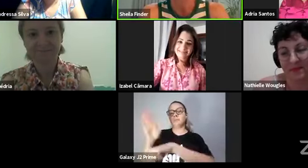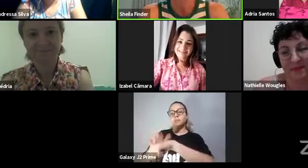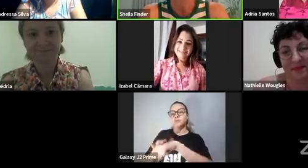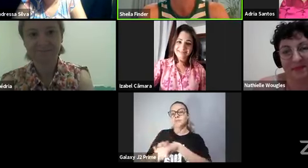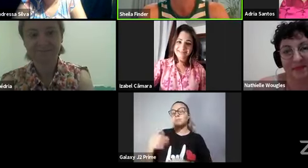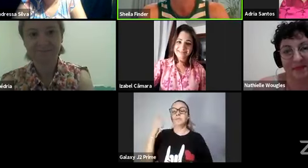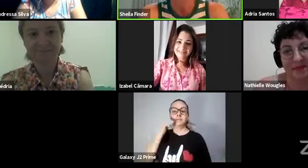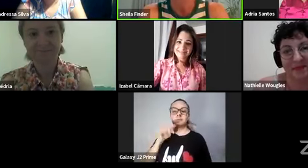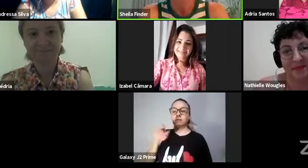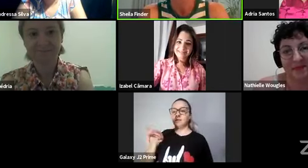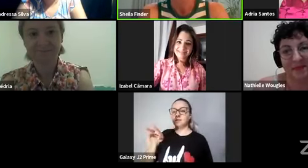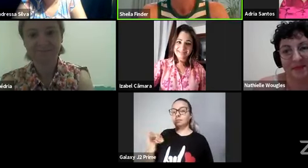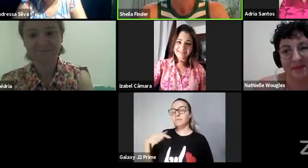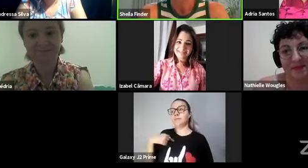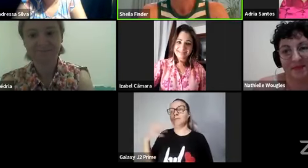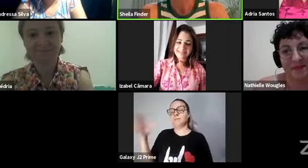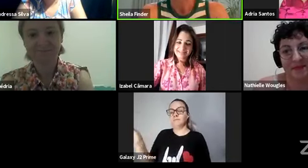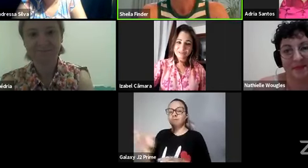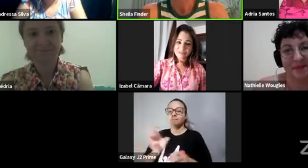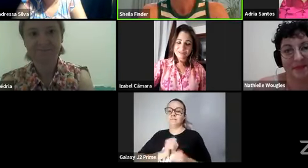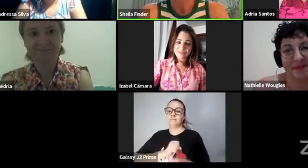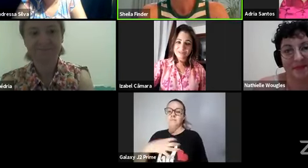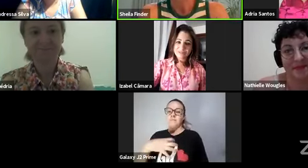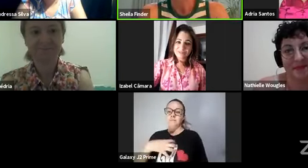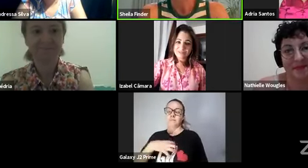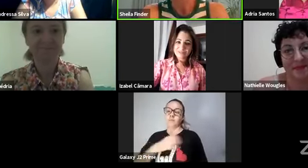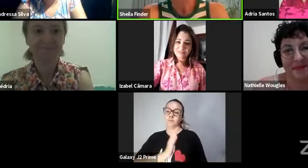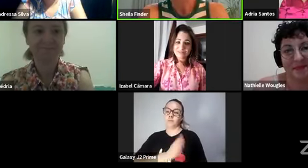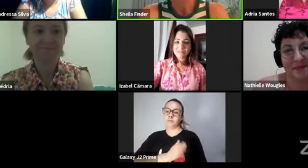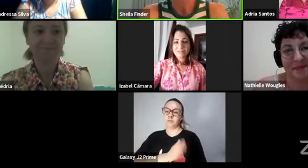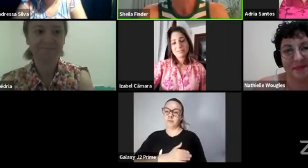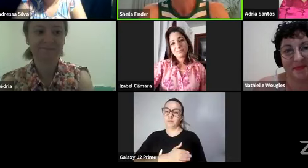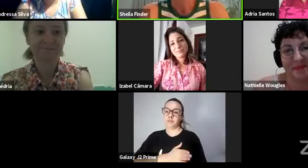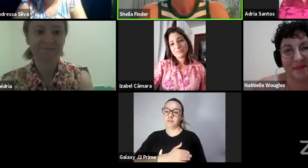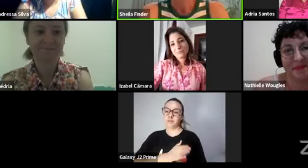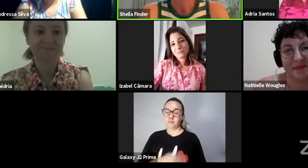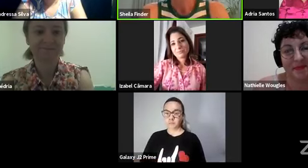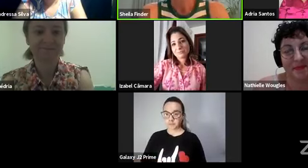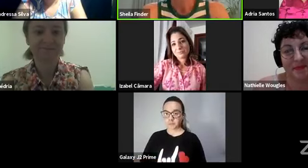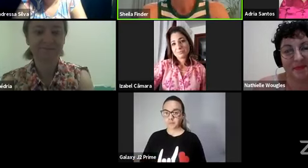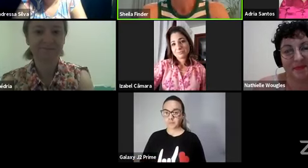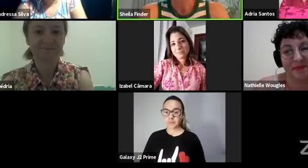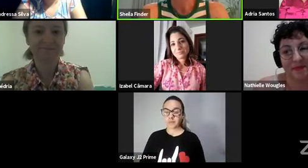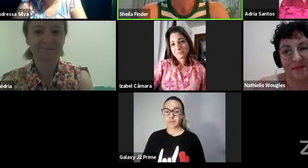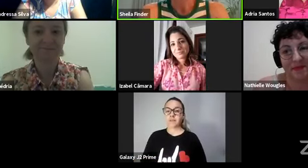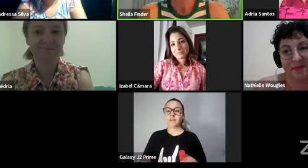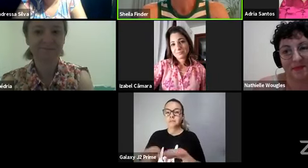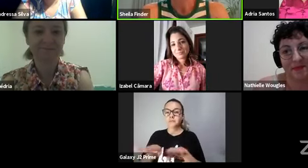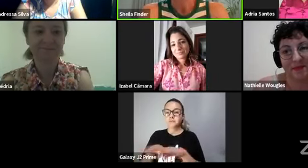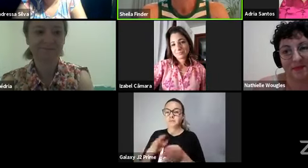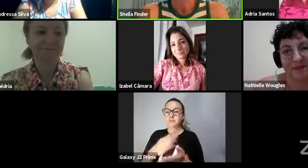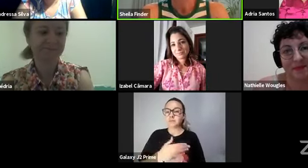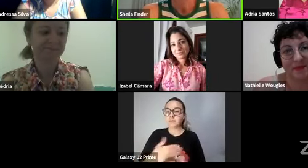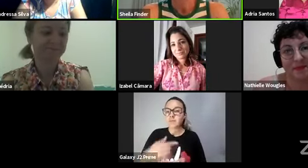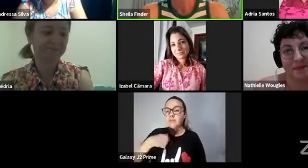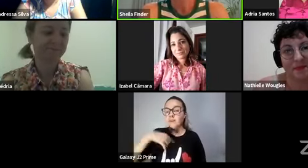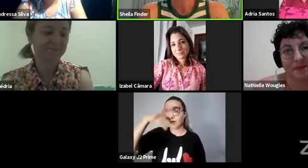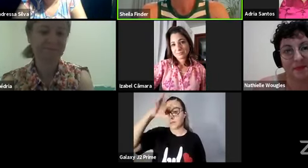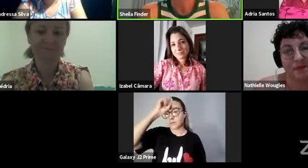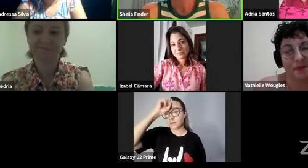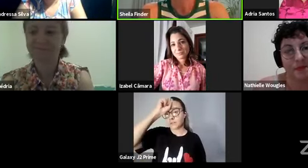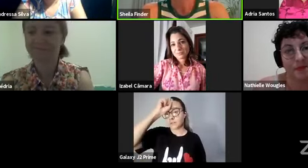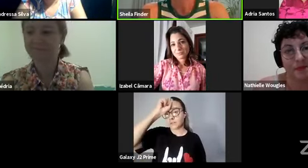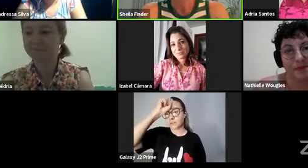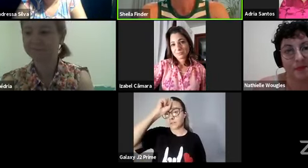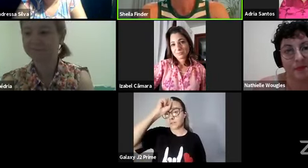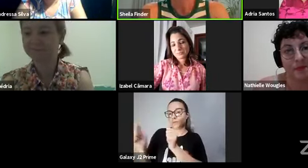que ela mora no meu coração, e que através dela também, né, eu aprendi e muito, o quanto